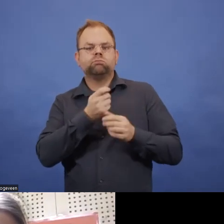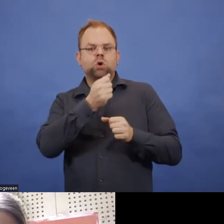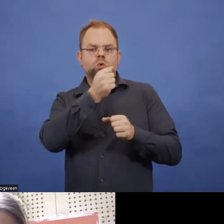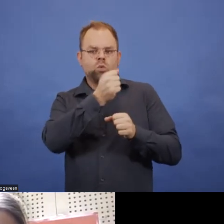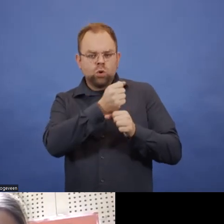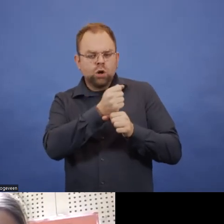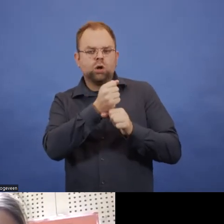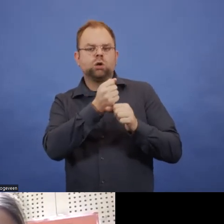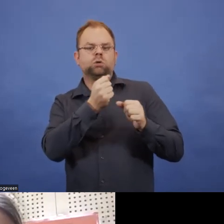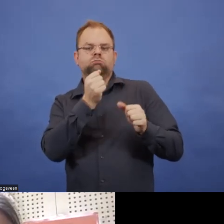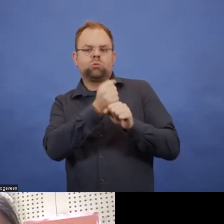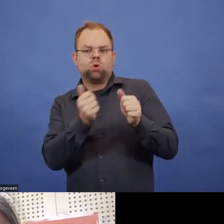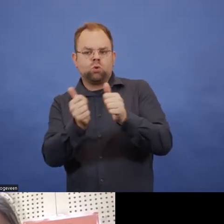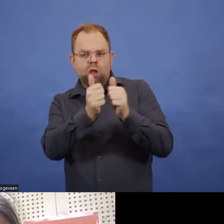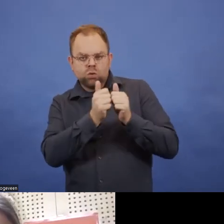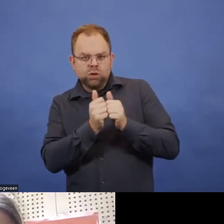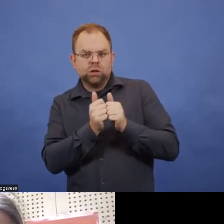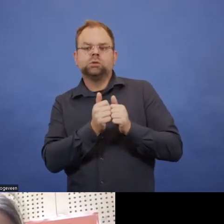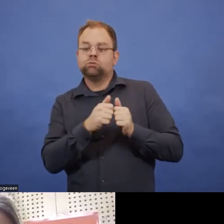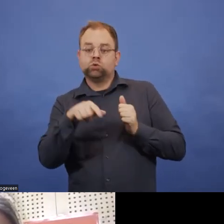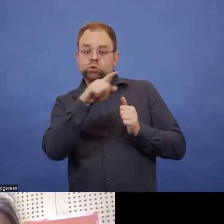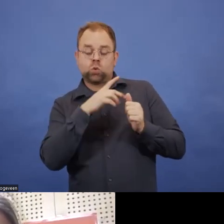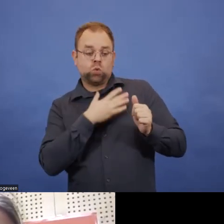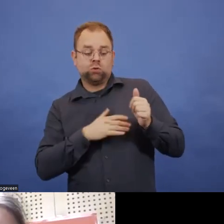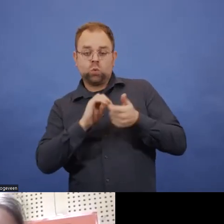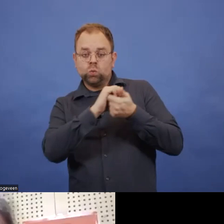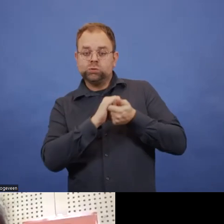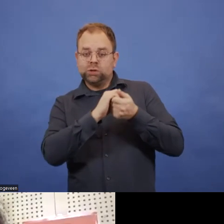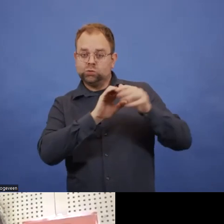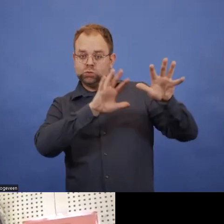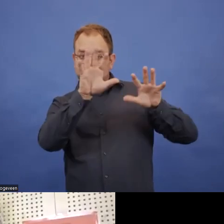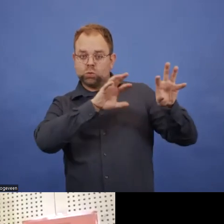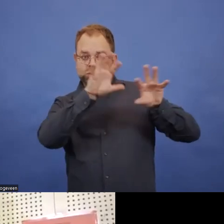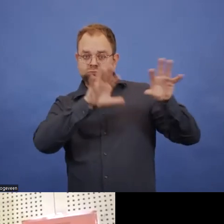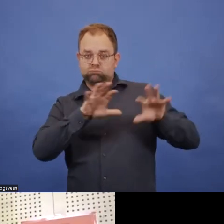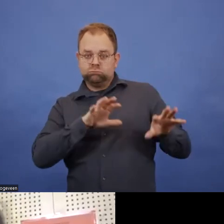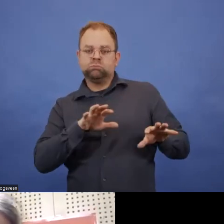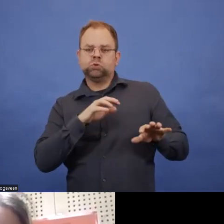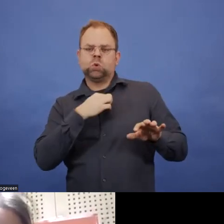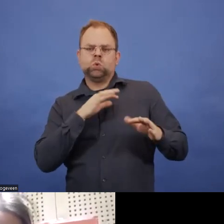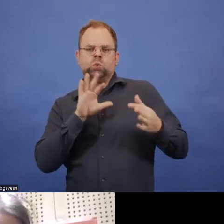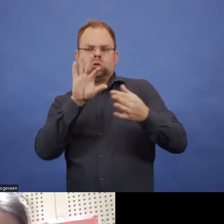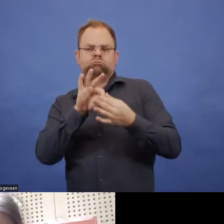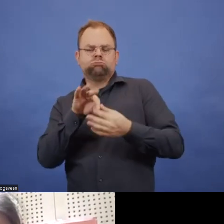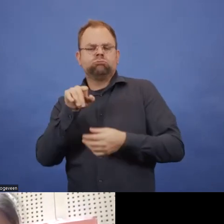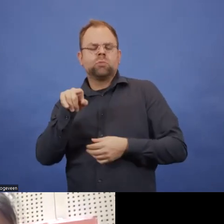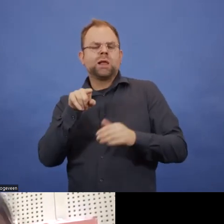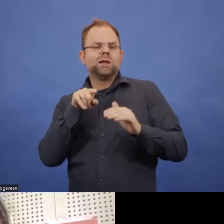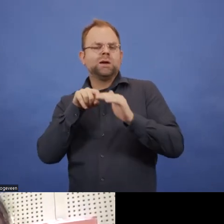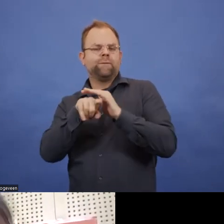volver a la pregunta del estado de los refugiados, que es muy importante.